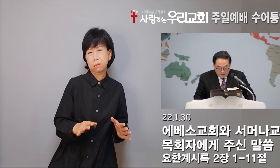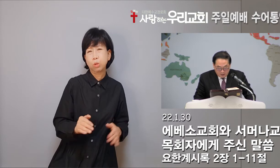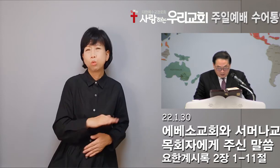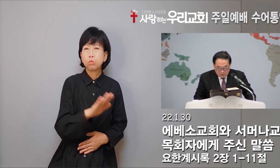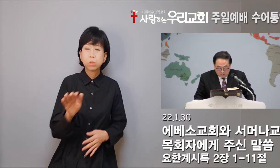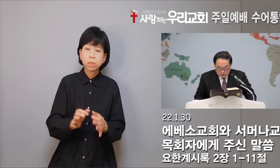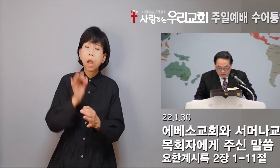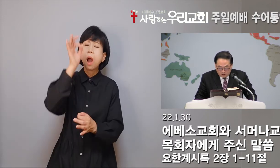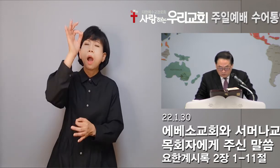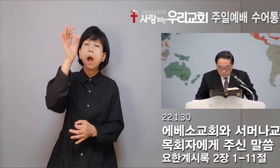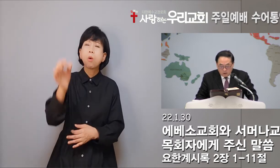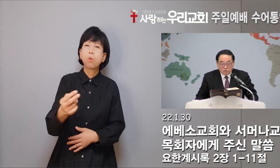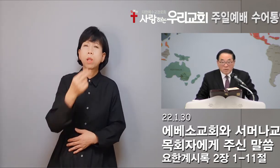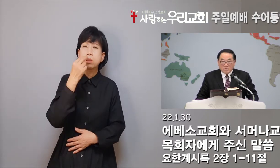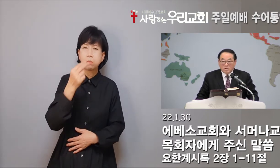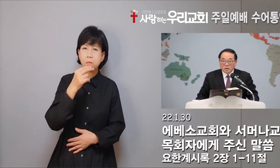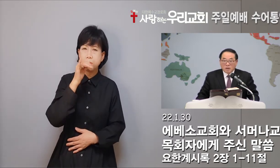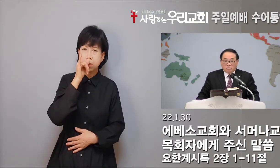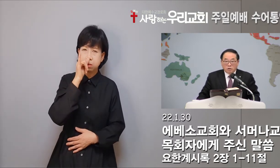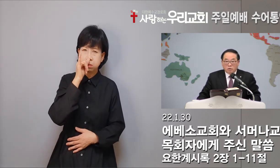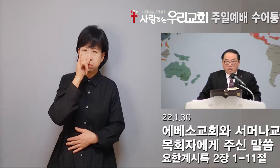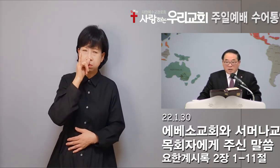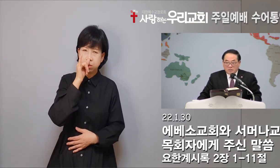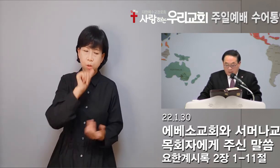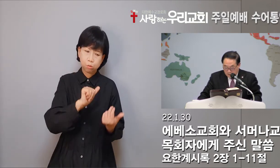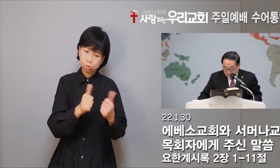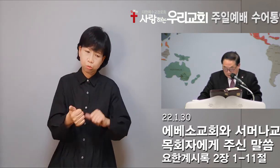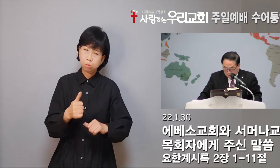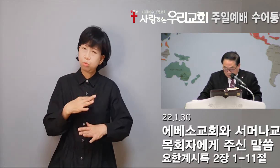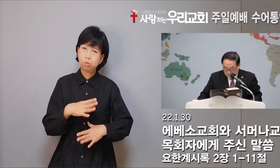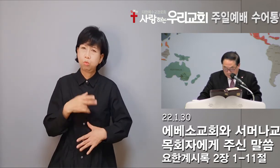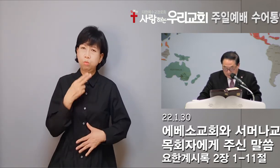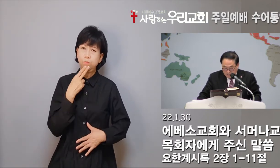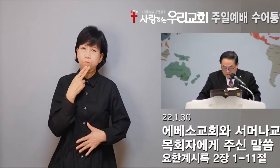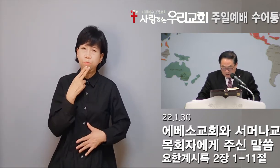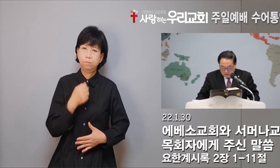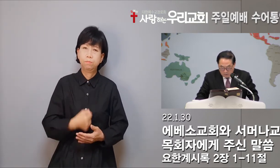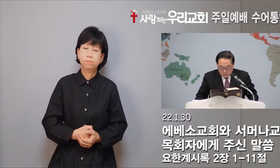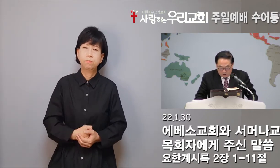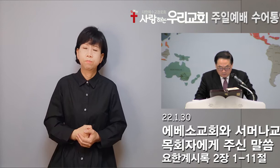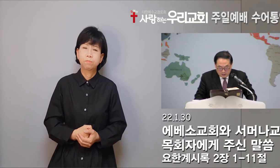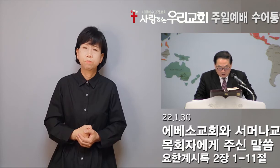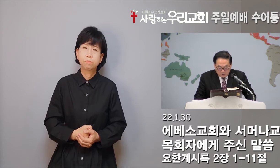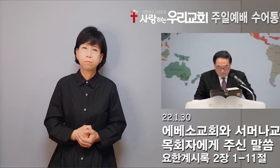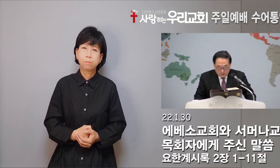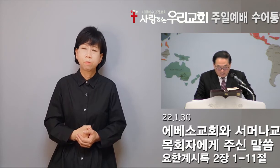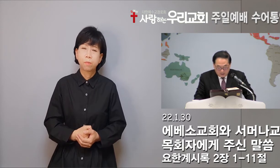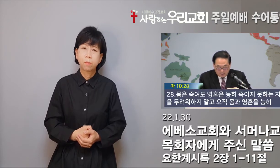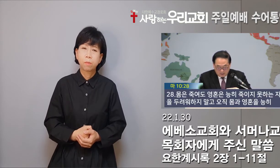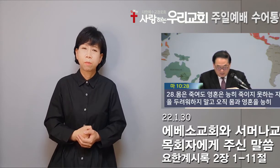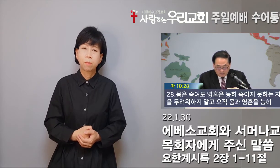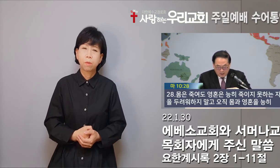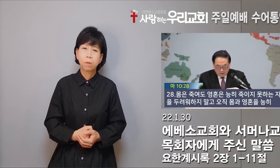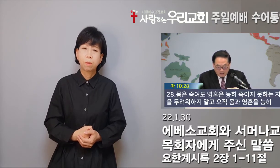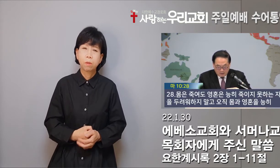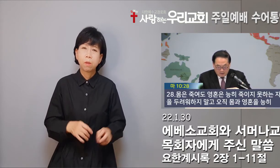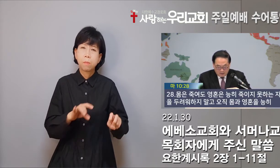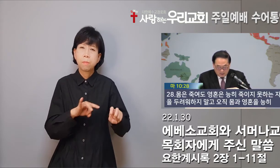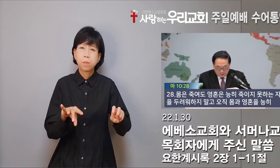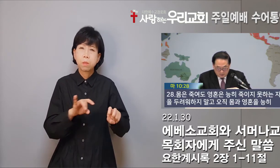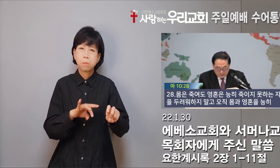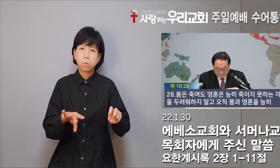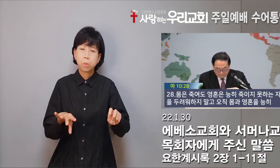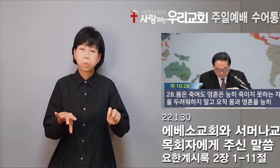것입니다. 그러므로 우리는 죽음의 위험에서 두려워하지 말라는 것입니다. 마태복음 10장 28절 말씀 다